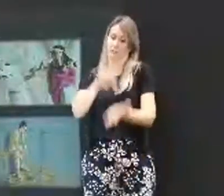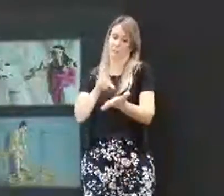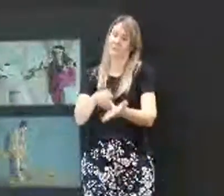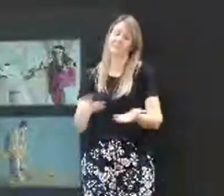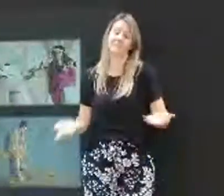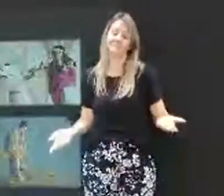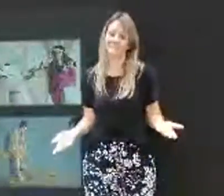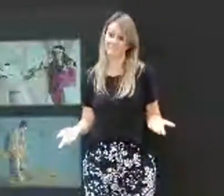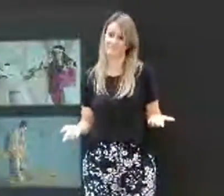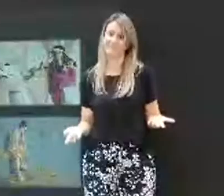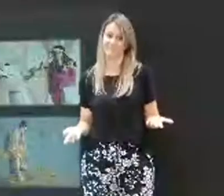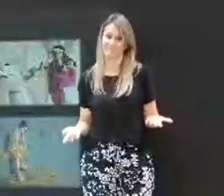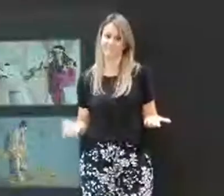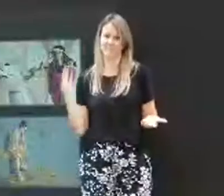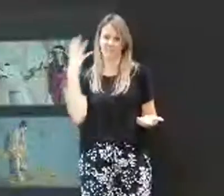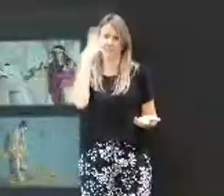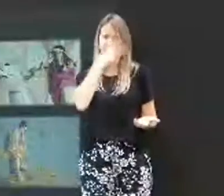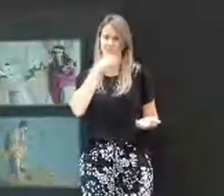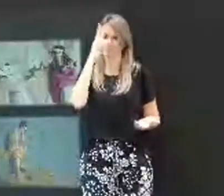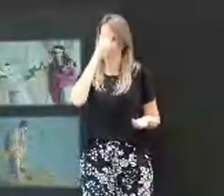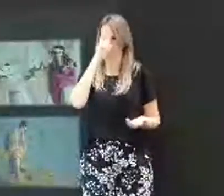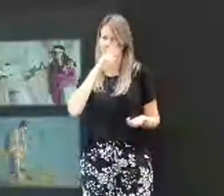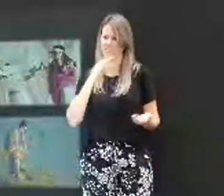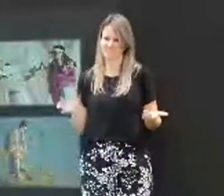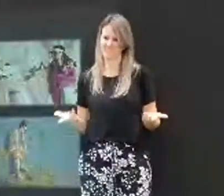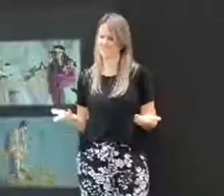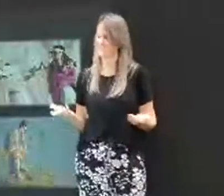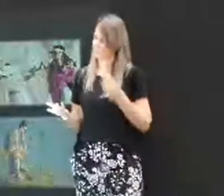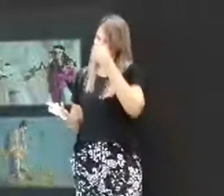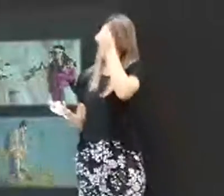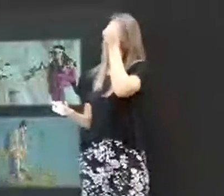Essa história é verdadeira. É legal, né? Muito bonita essa história.